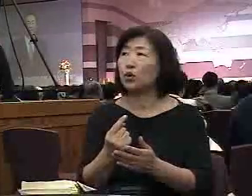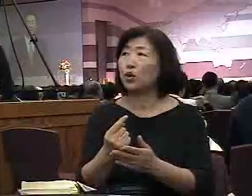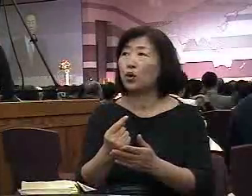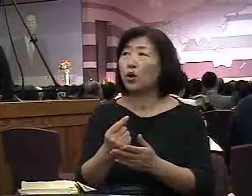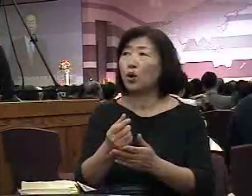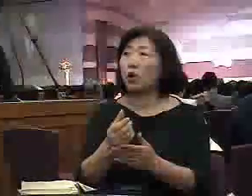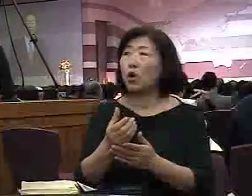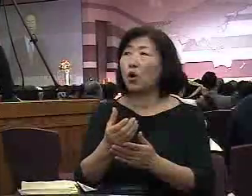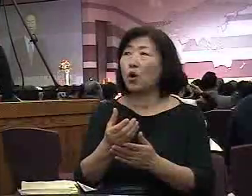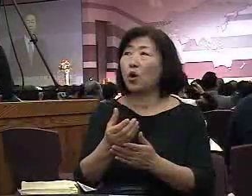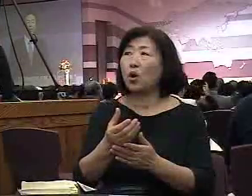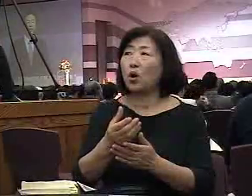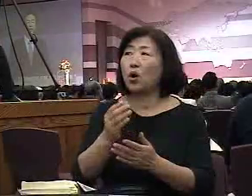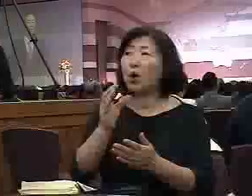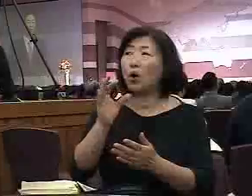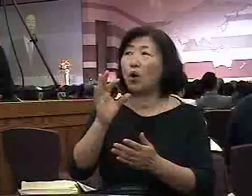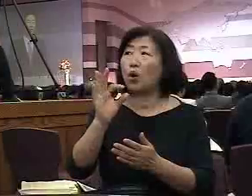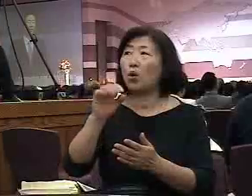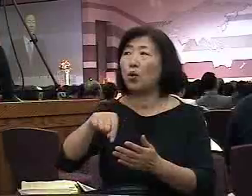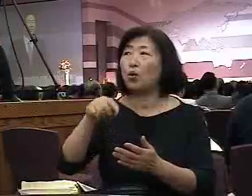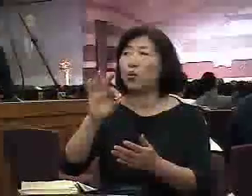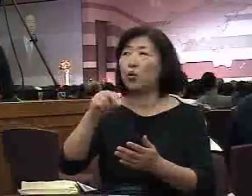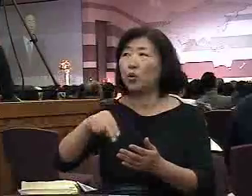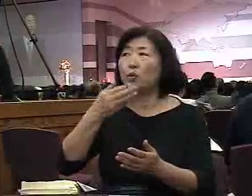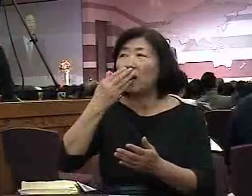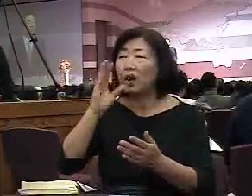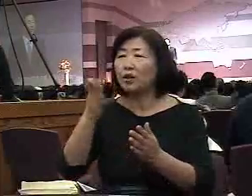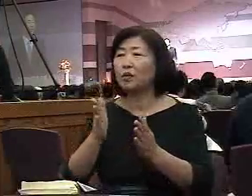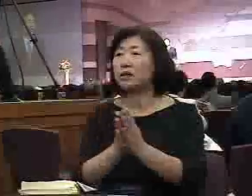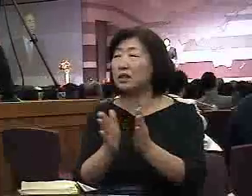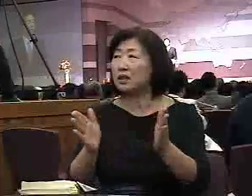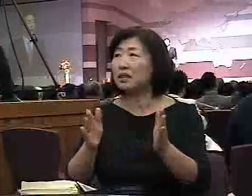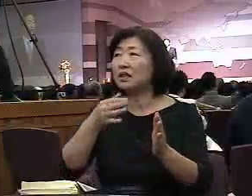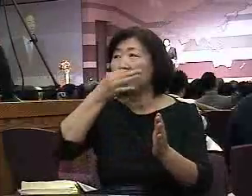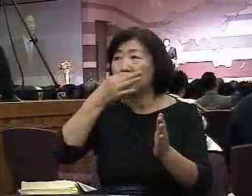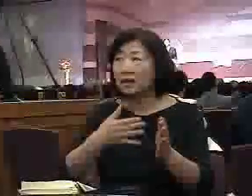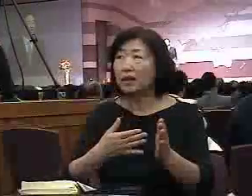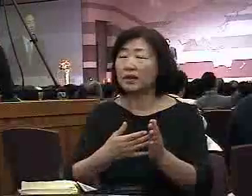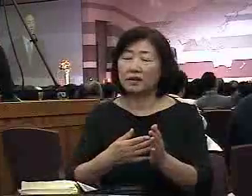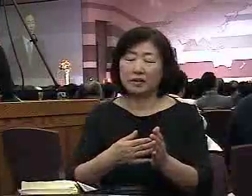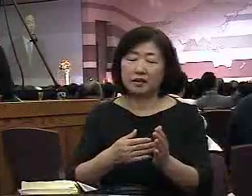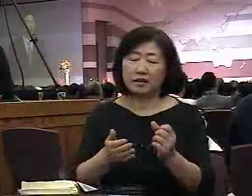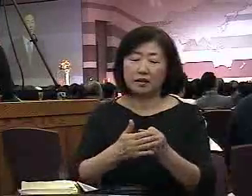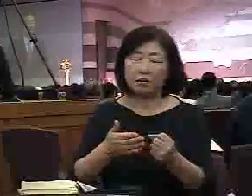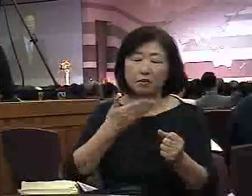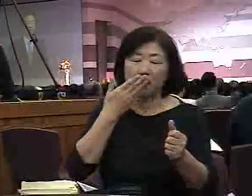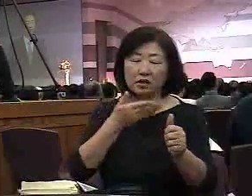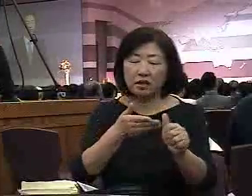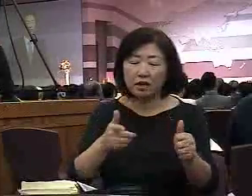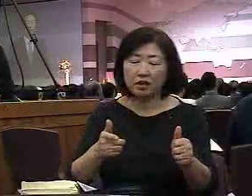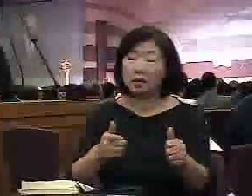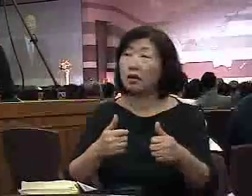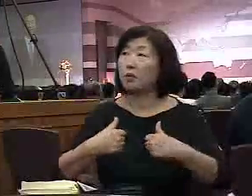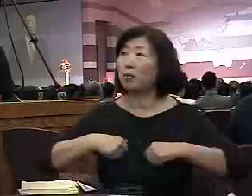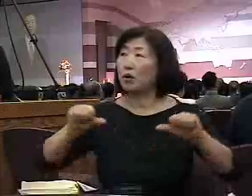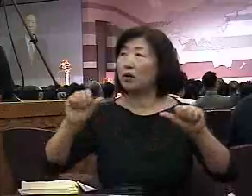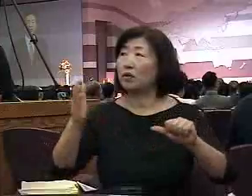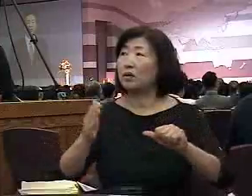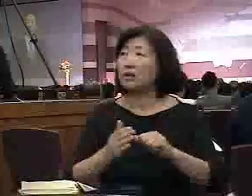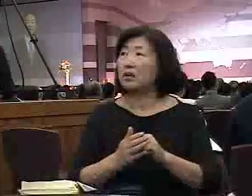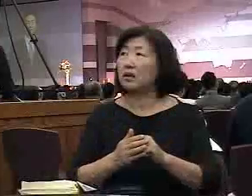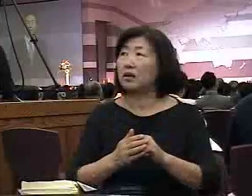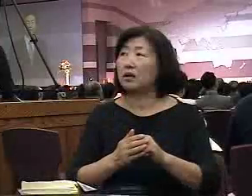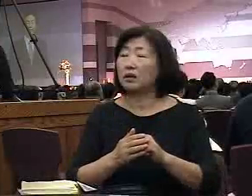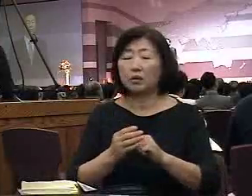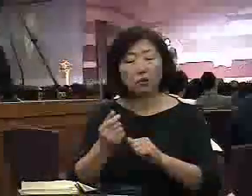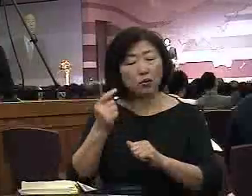하게 된다고 합니다. 그래서 설사 때문에 힘들어하니까 엄마들이 초유를 먹이지 않게 되는 그런 선택도 하게 되는데요. 최근의